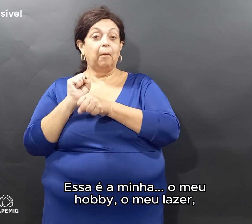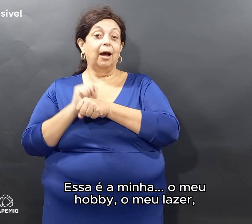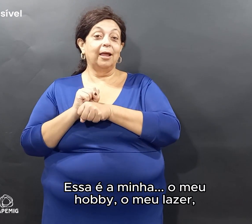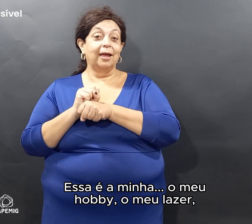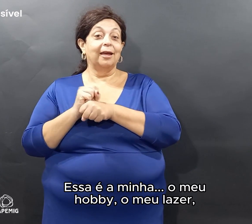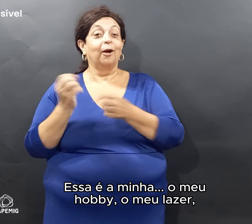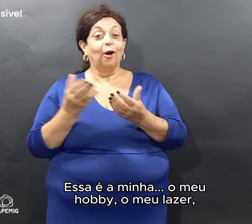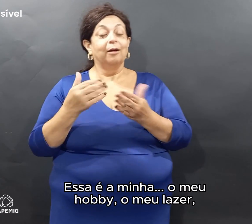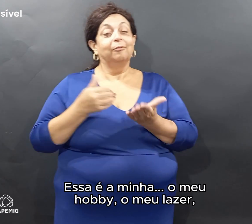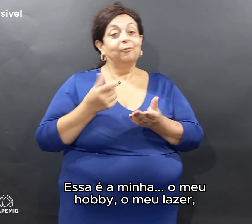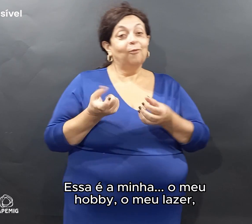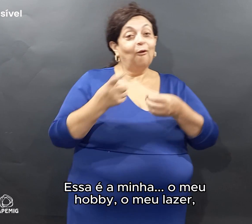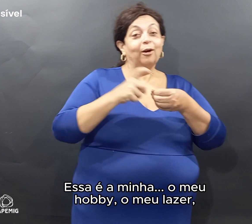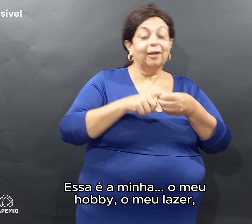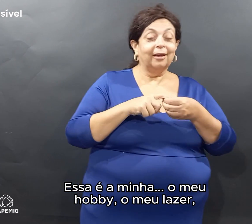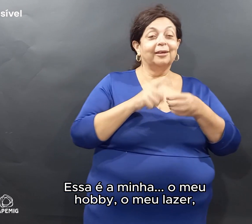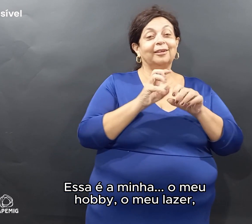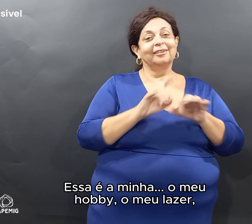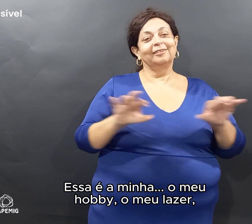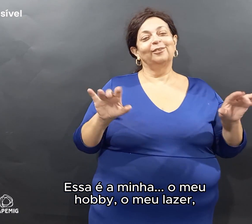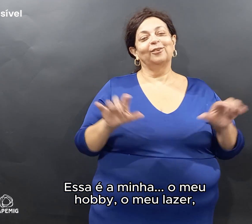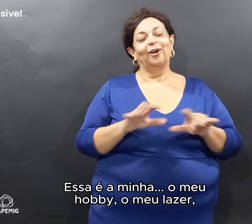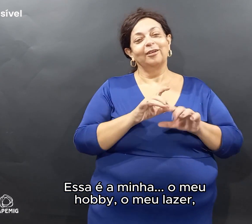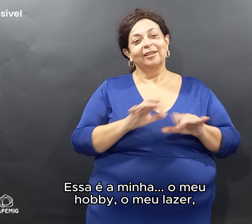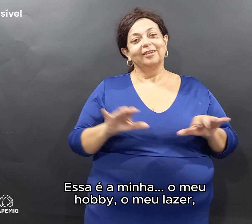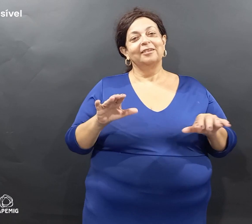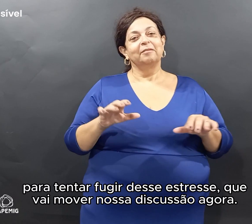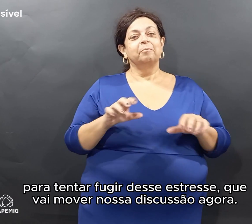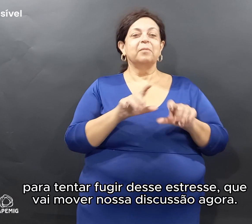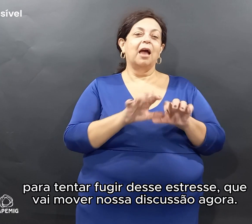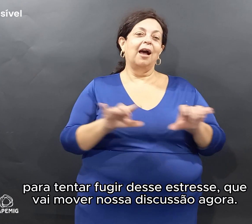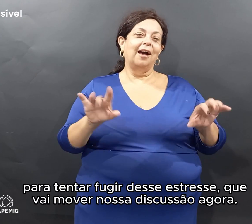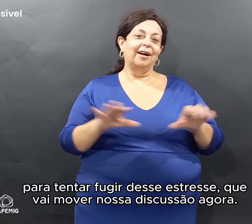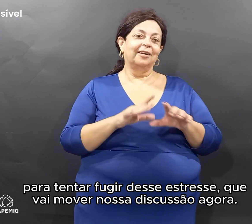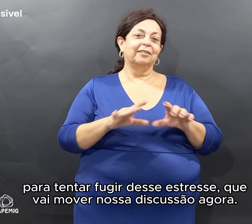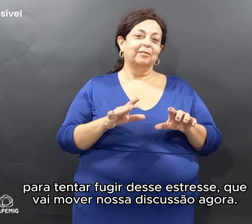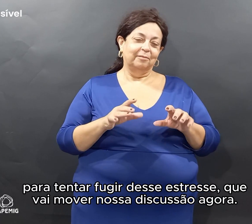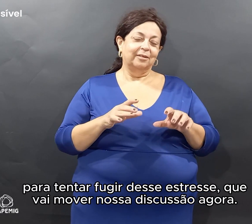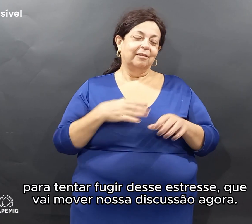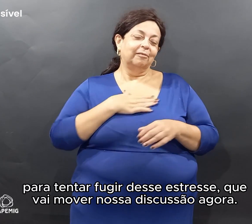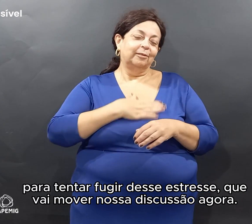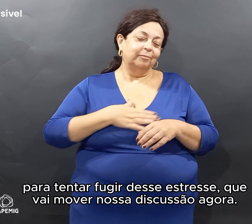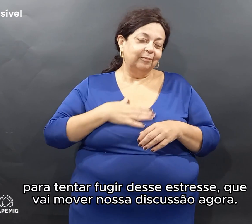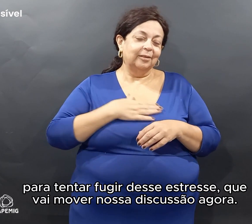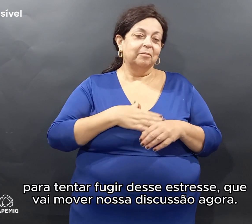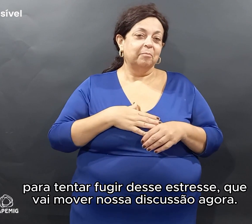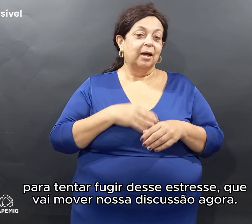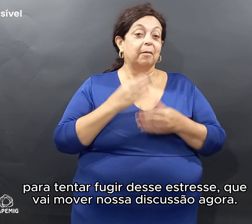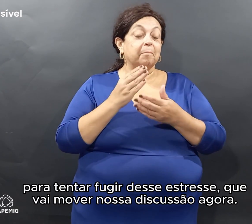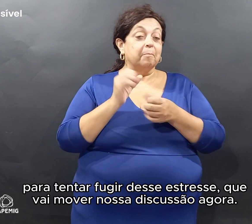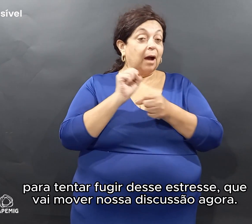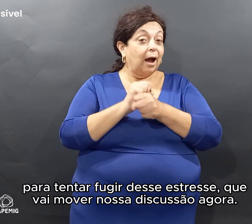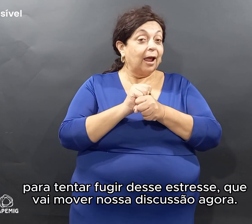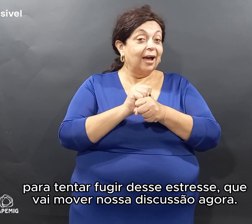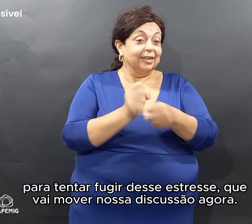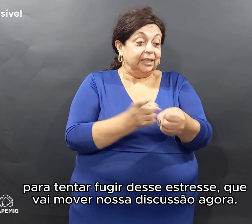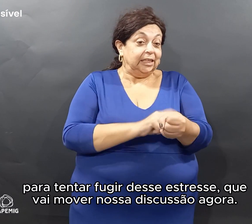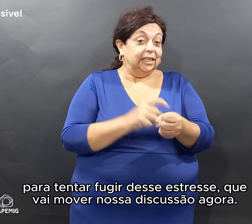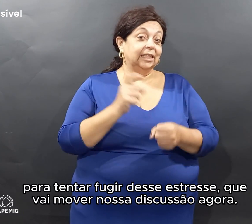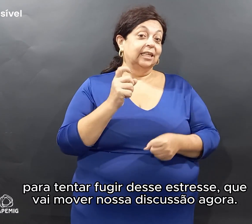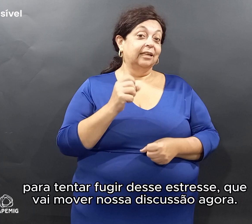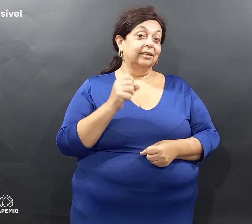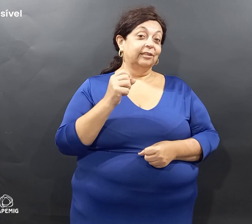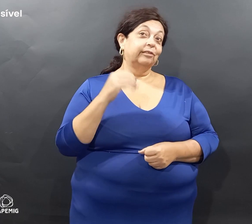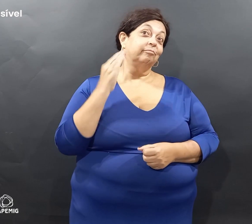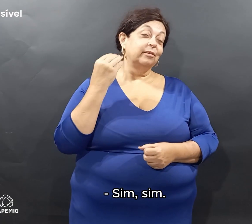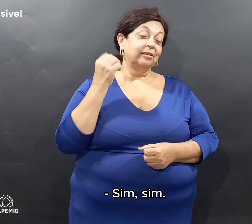Essa é o meu hobby, o meu lazer para tentar fugir desse estresse que vai mover a nossa discussão